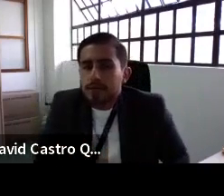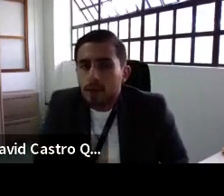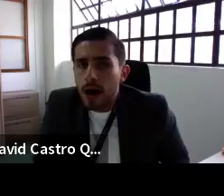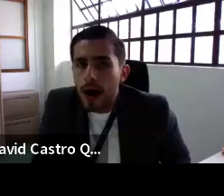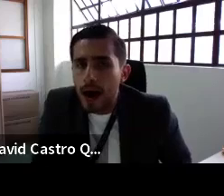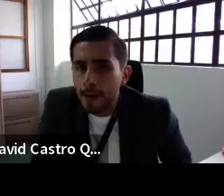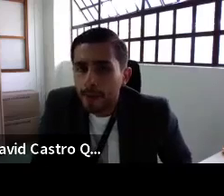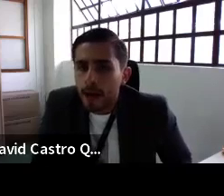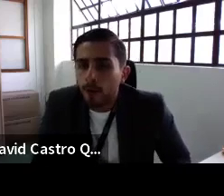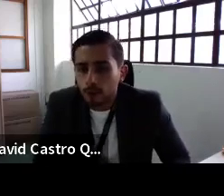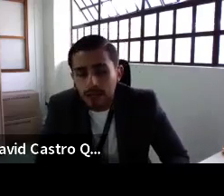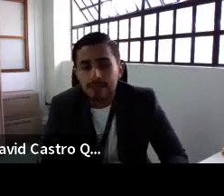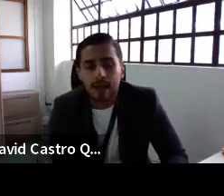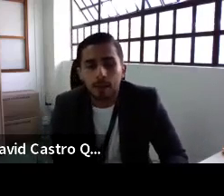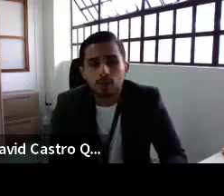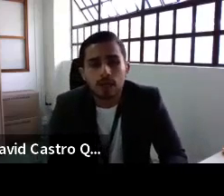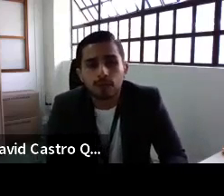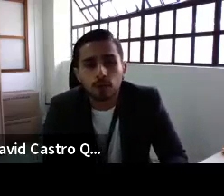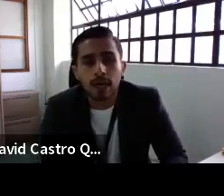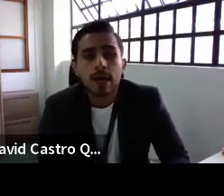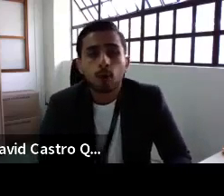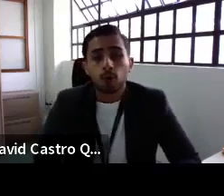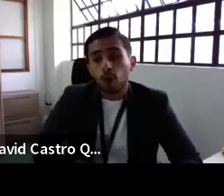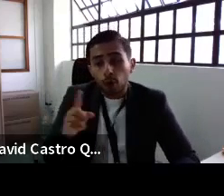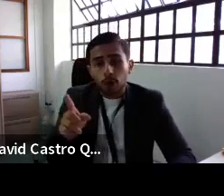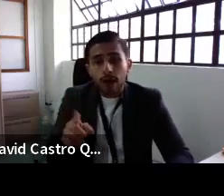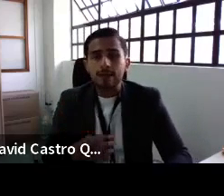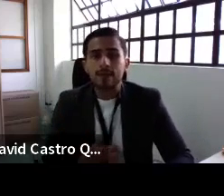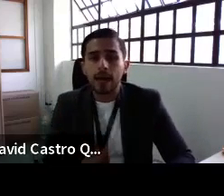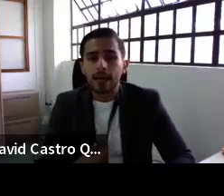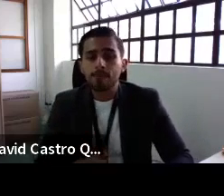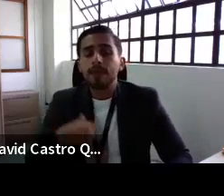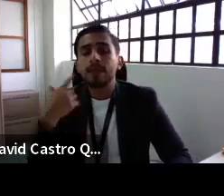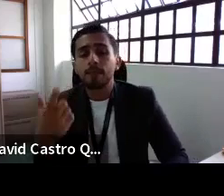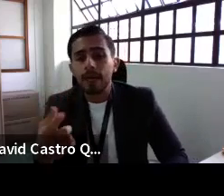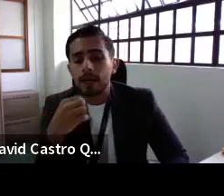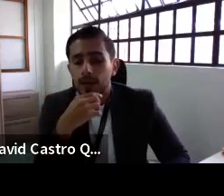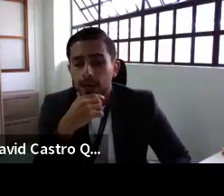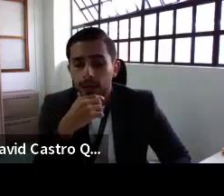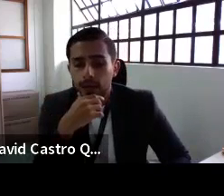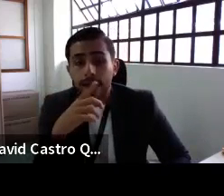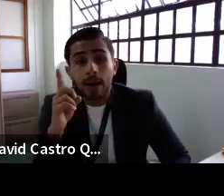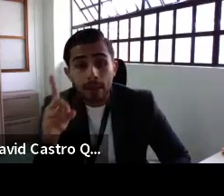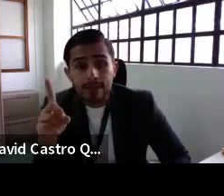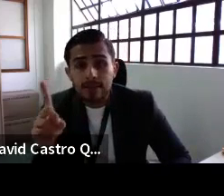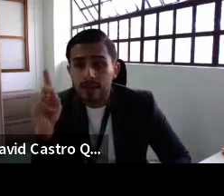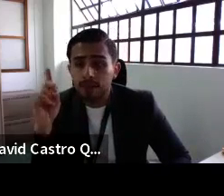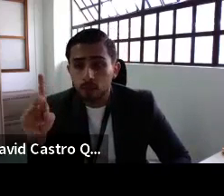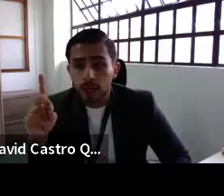que se va a abordar. Ciencia a la Mano se difunde uno corto cada semana y también cada mes se difunde